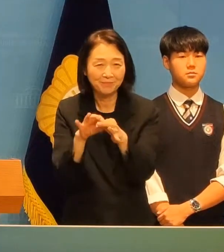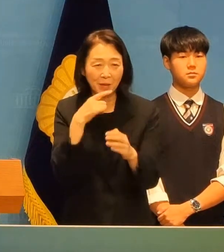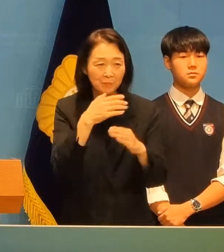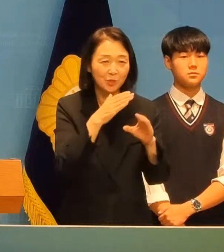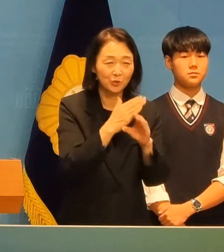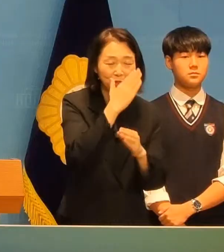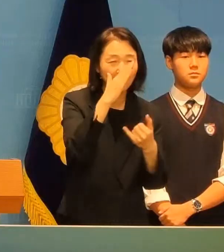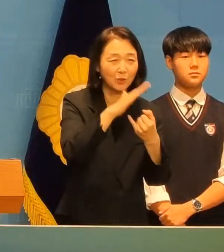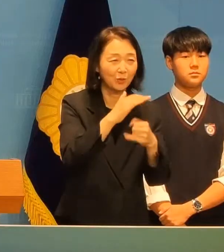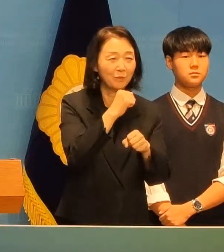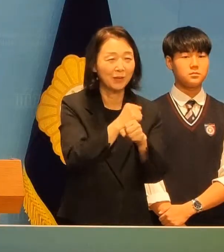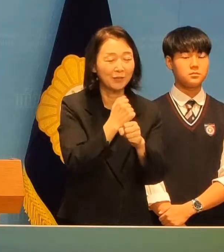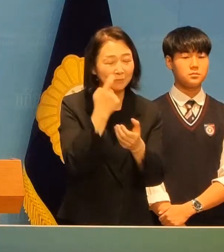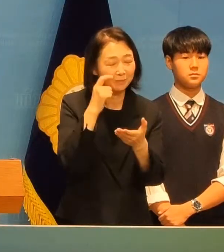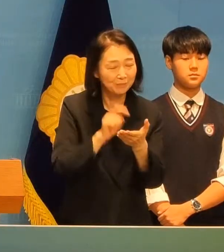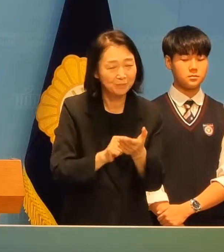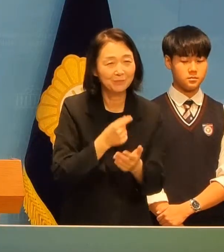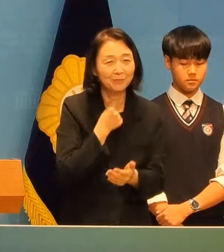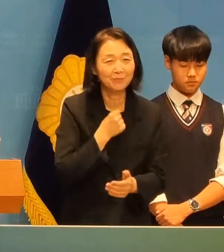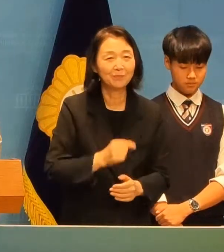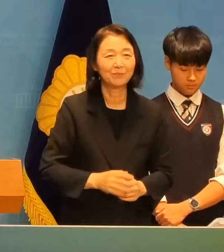민주청소년을 발굴하겠습니다.